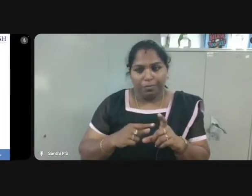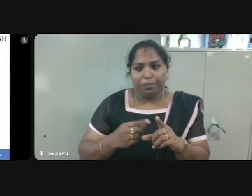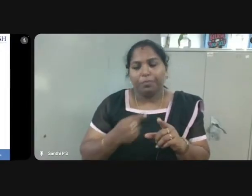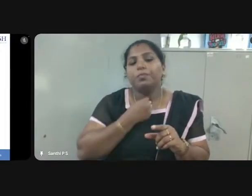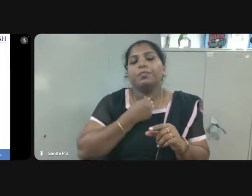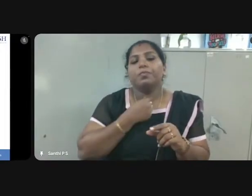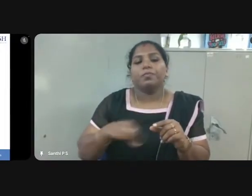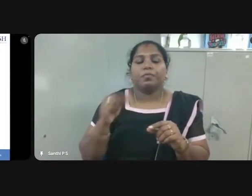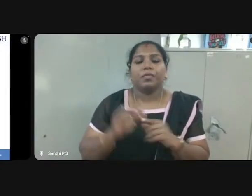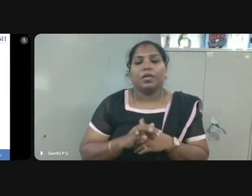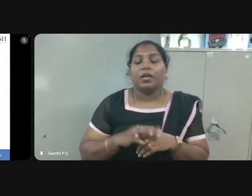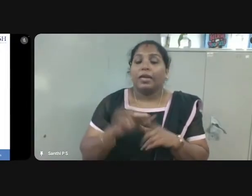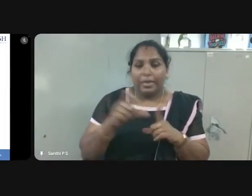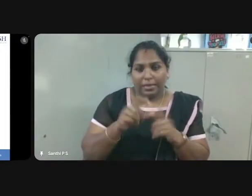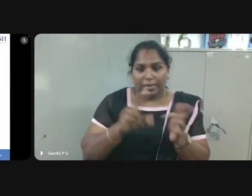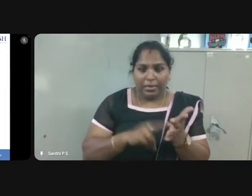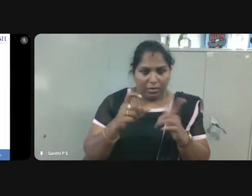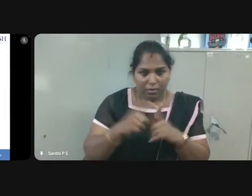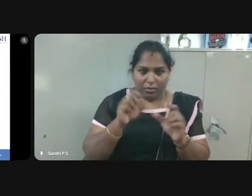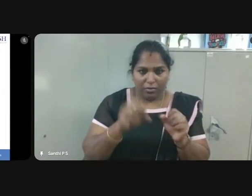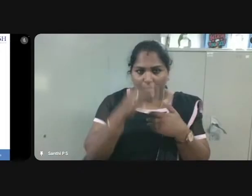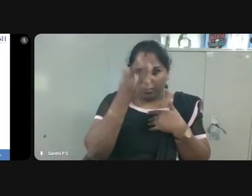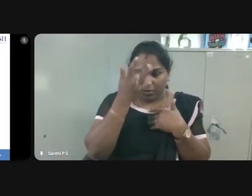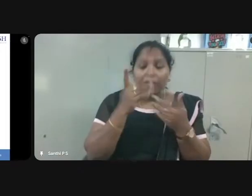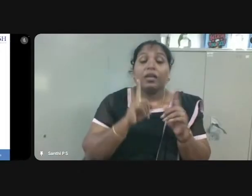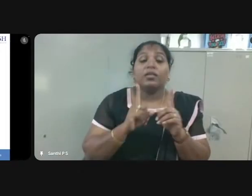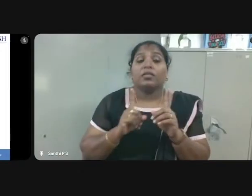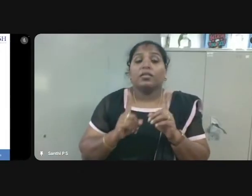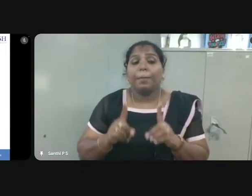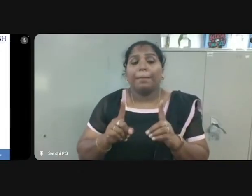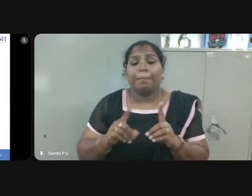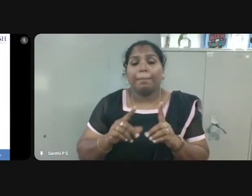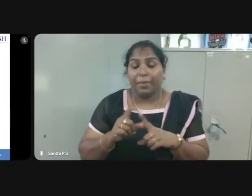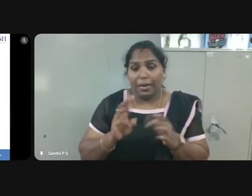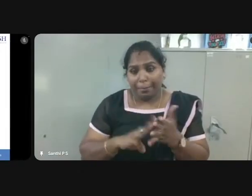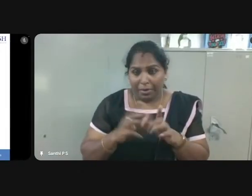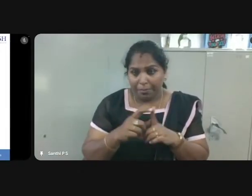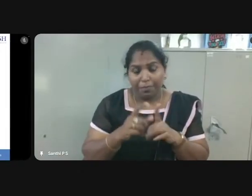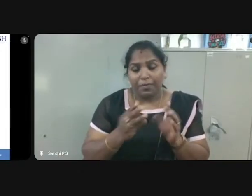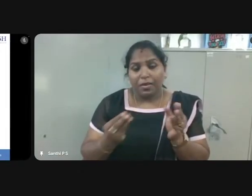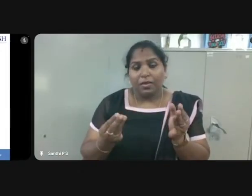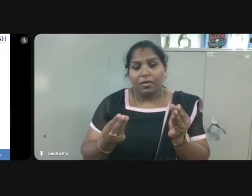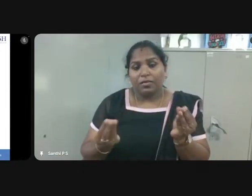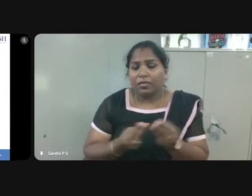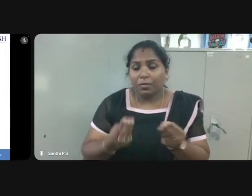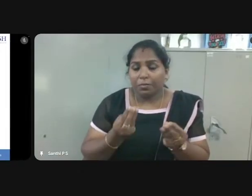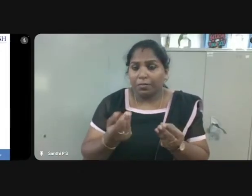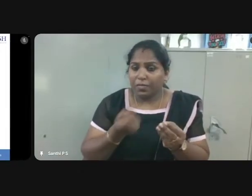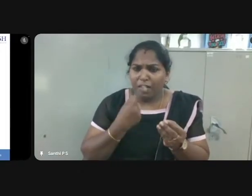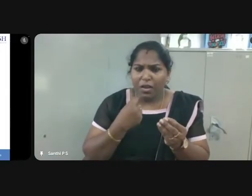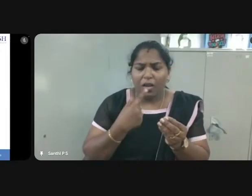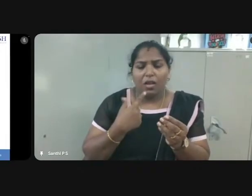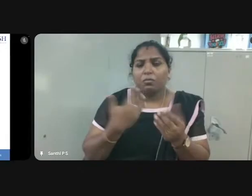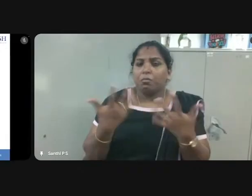മസിലിന്റെ അസുഖമാണെങ്കിലും ചില അനസ്തീഷ്യ മരുന്നുകളോട് ഇവിടെ ദേഹം പെട്ടെന്ന് കയറി പ്രതികരിക്കും. ചില